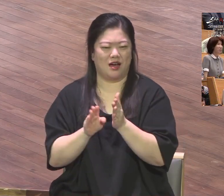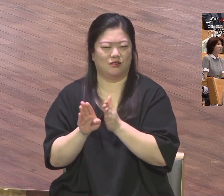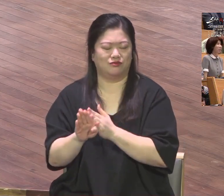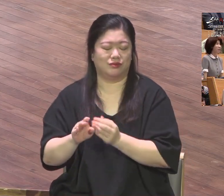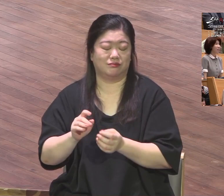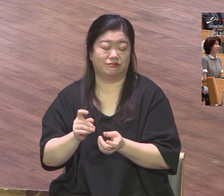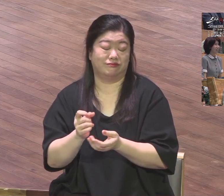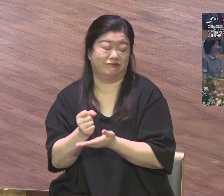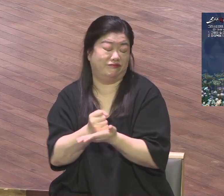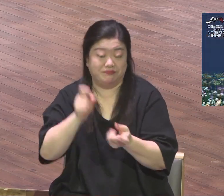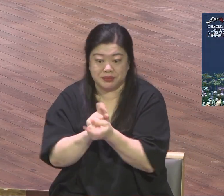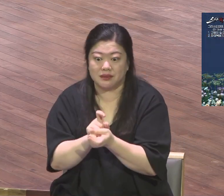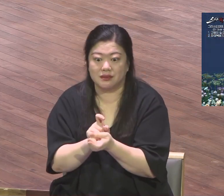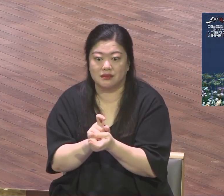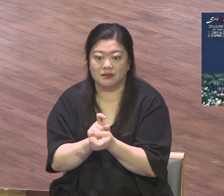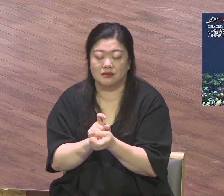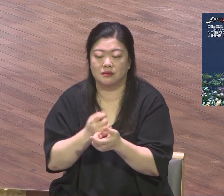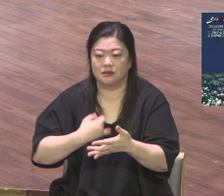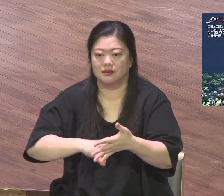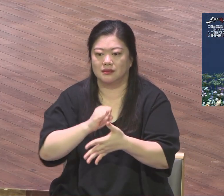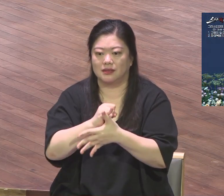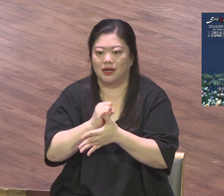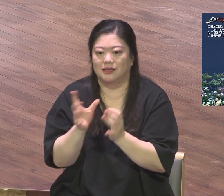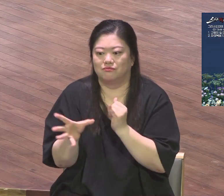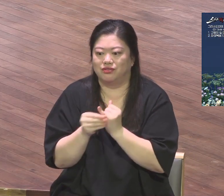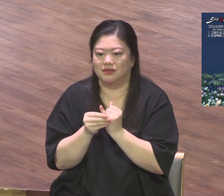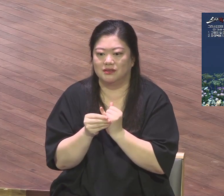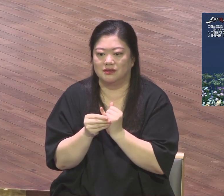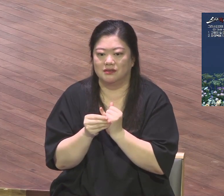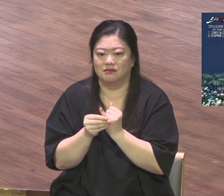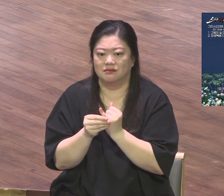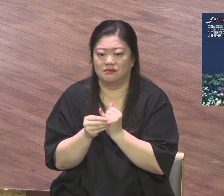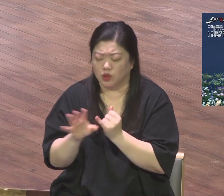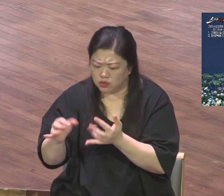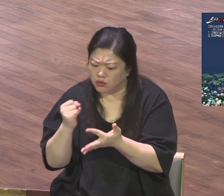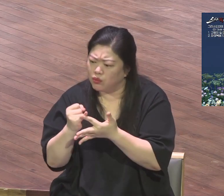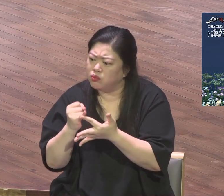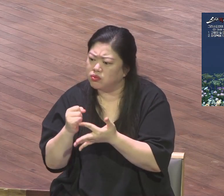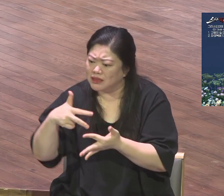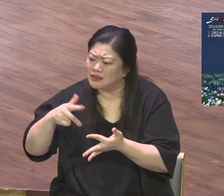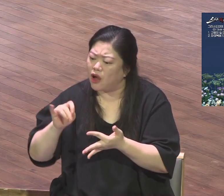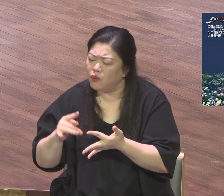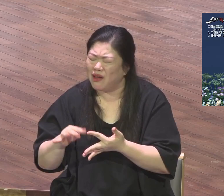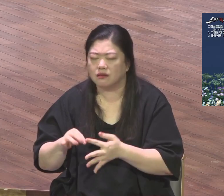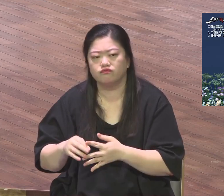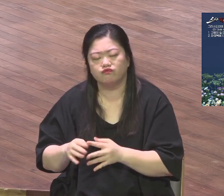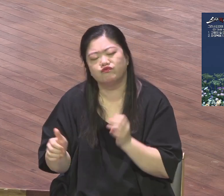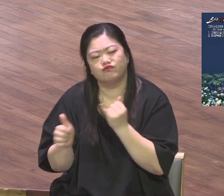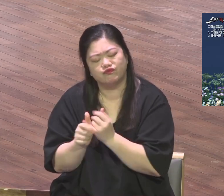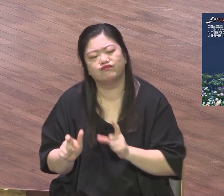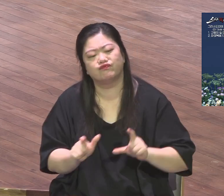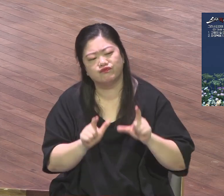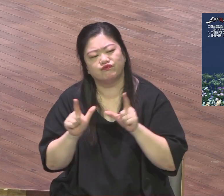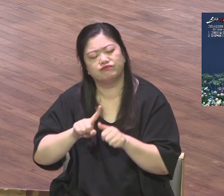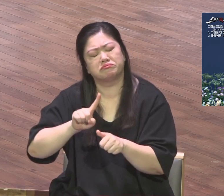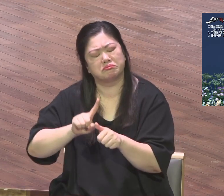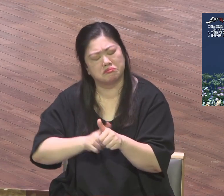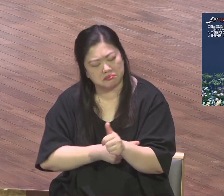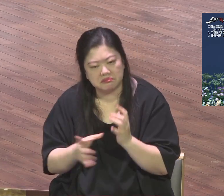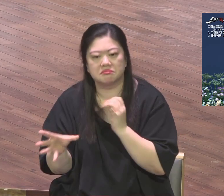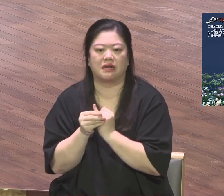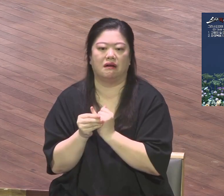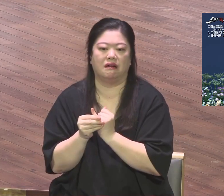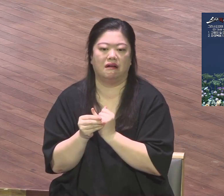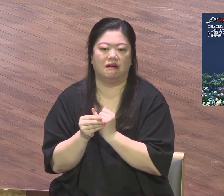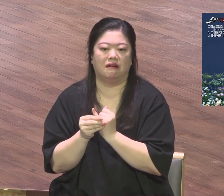근데 아들이 요한이에요. 그래서 왜 이름을 아들은 또 요한이라고 지었냐 물어봤어요. 그랬더니 그때는 예수